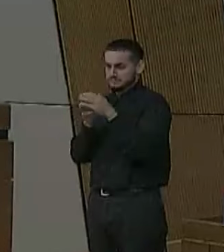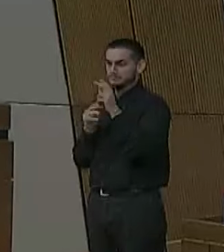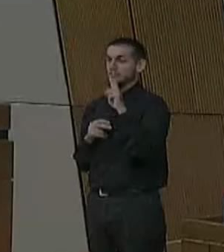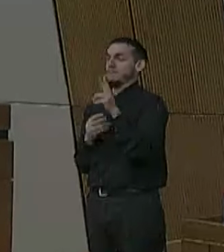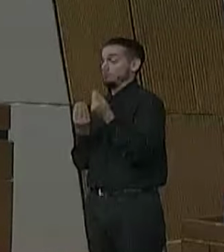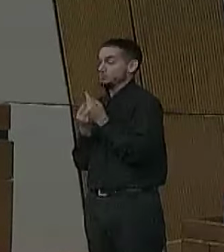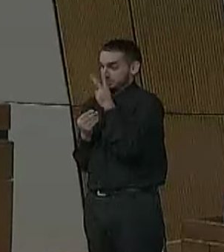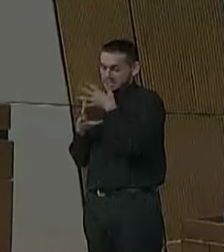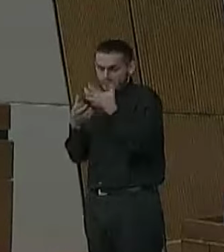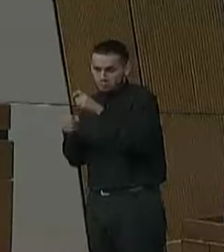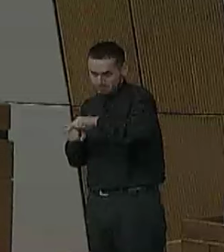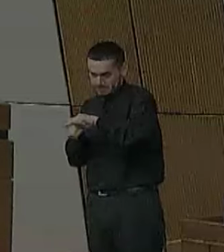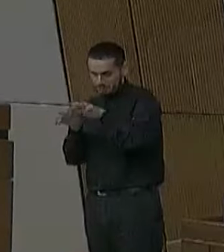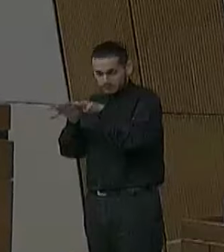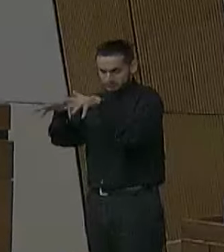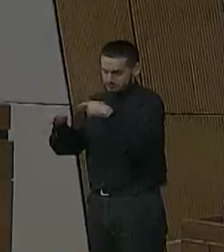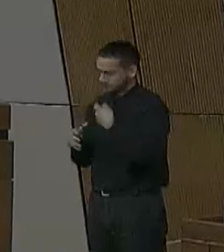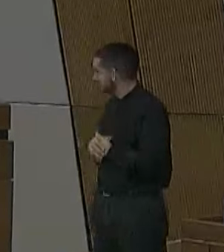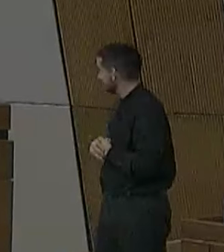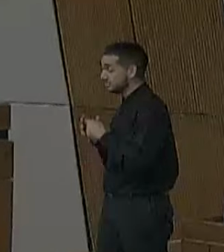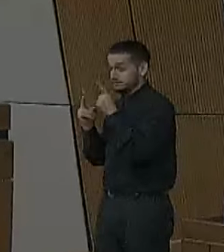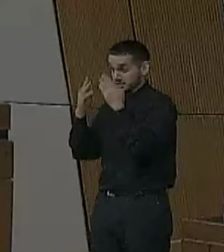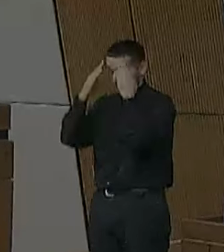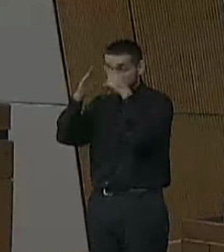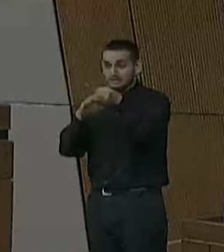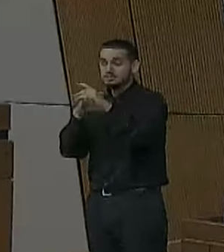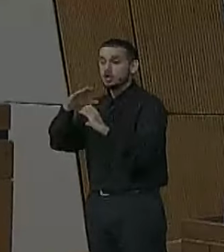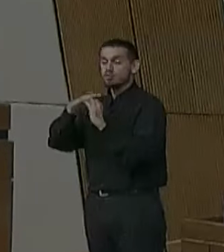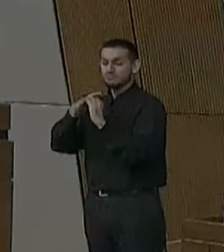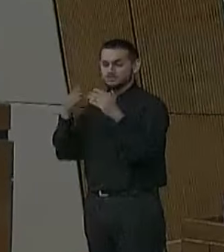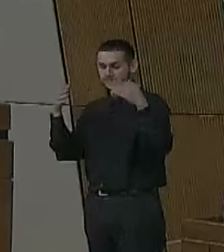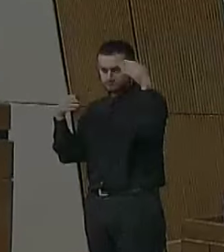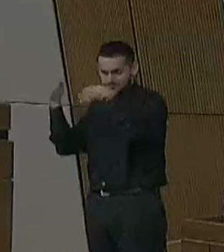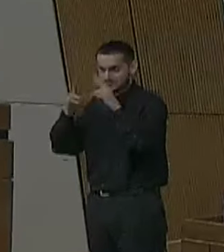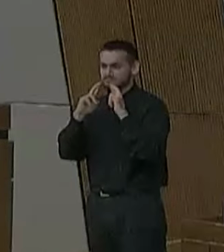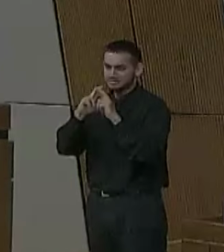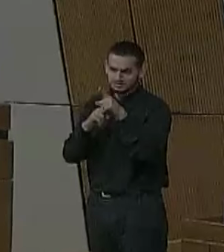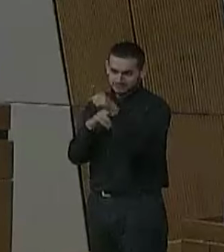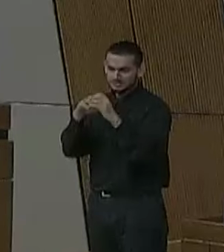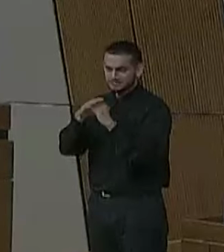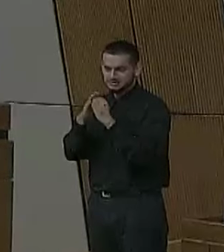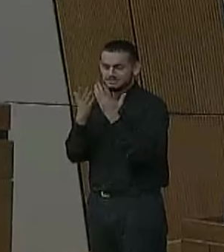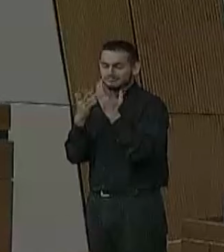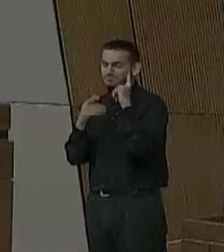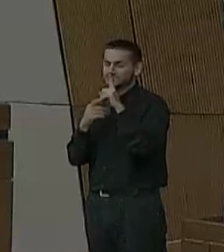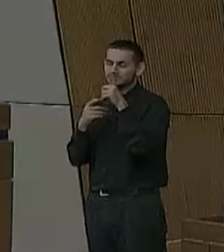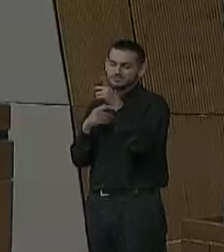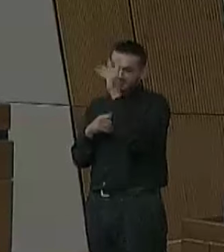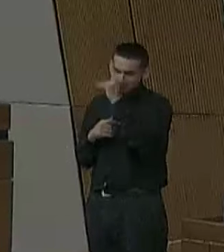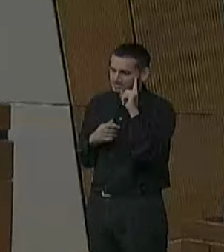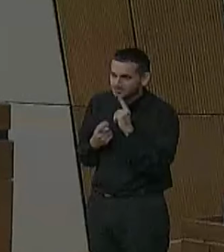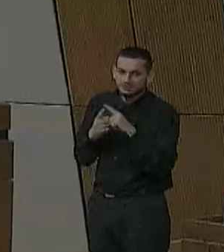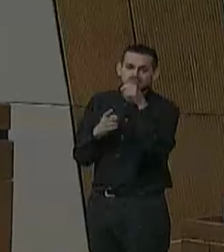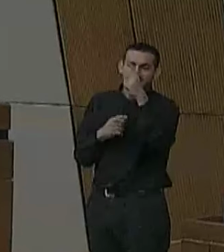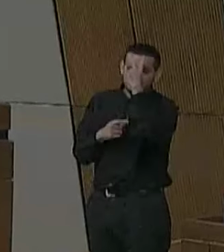del Estado. También quiero agradecer a las comisiones que a través de sus representantes están aquí, como la Comisión de Derechos Humanos, la Comisión también